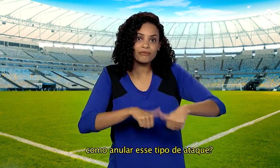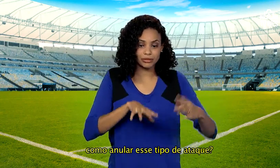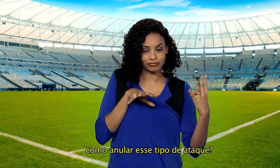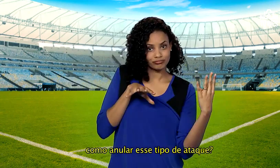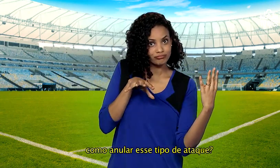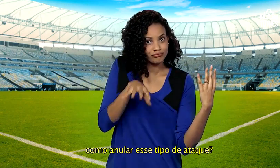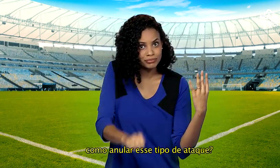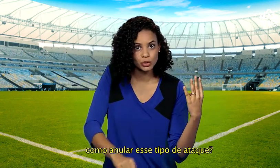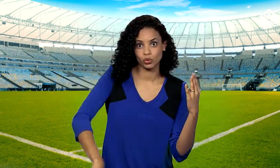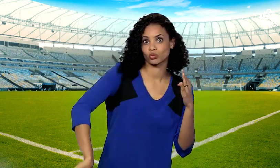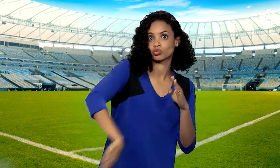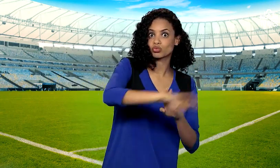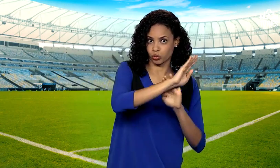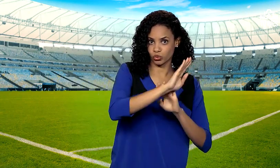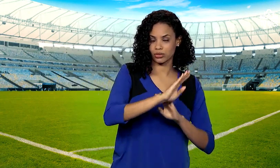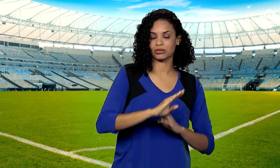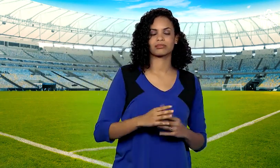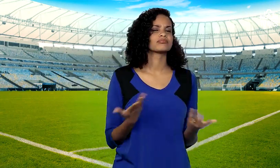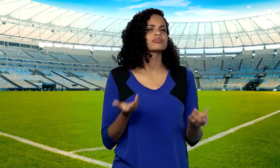anular esse tipo de ataque?